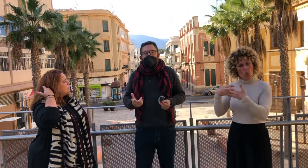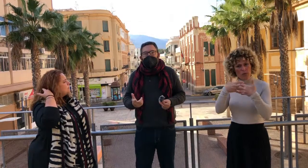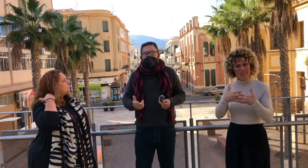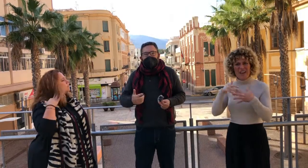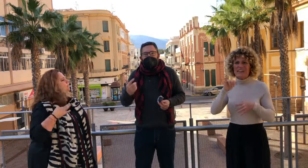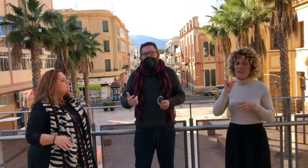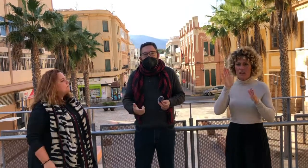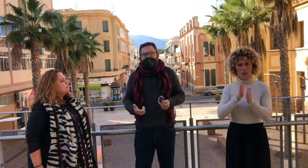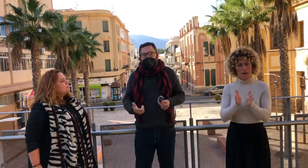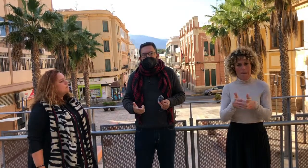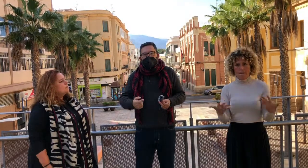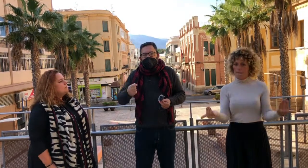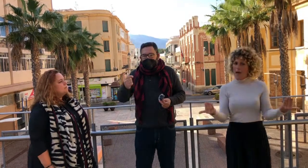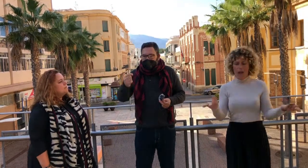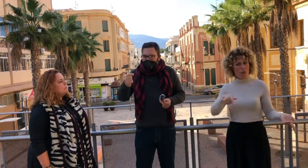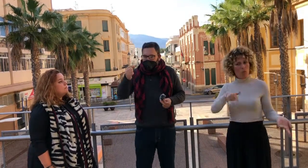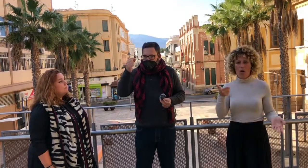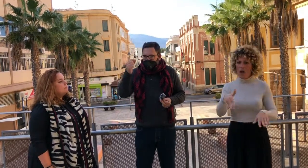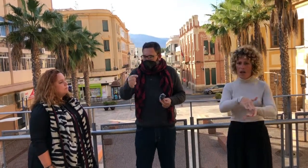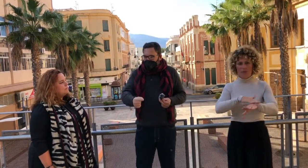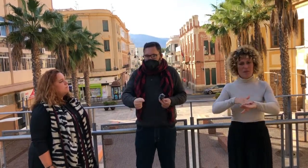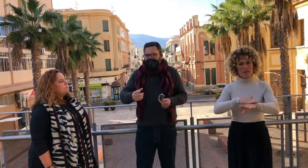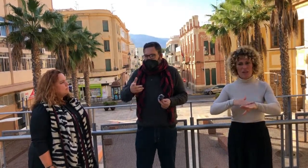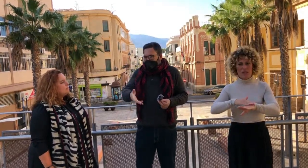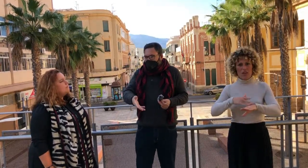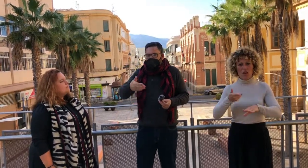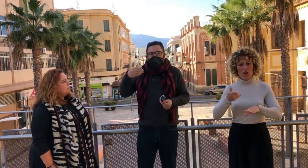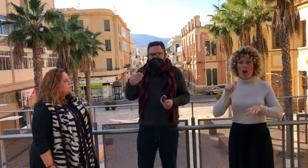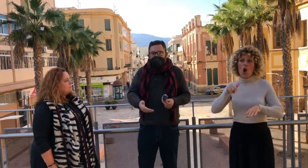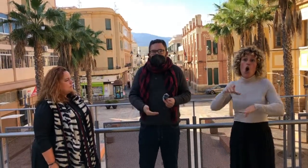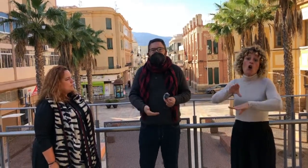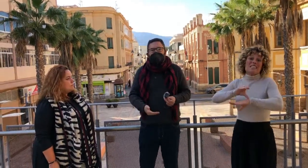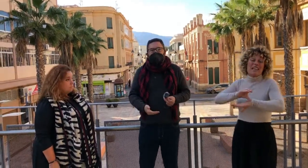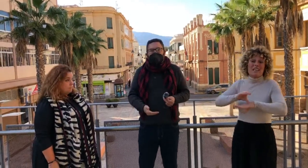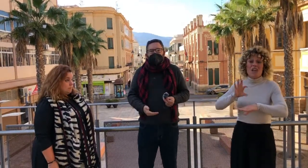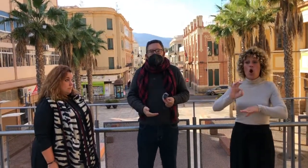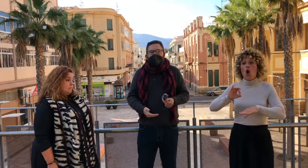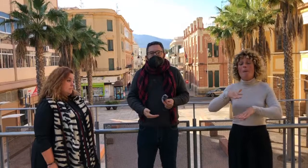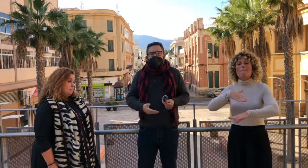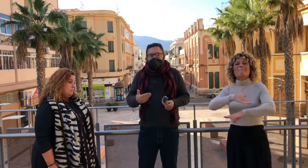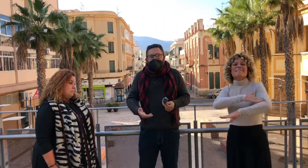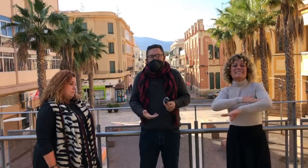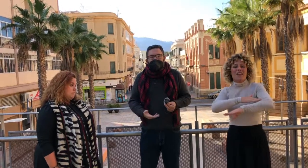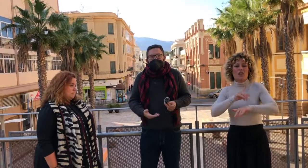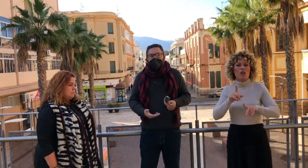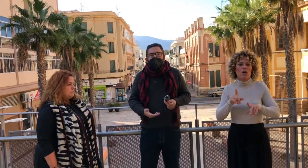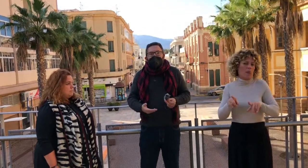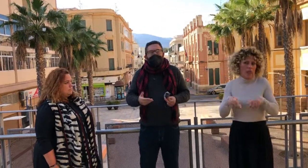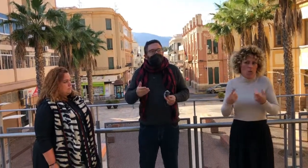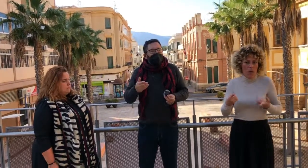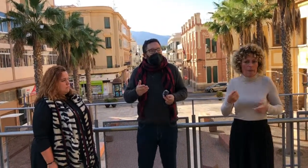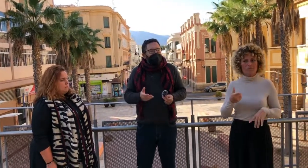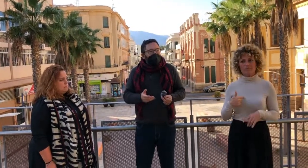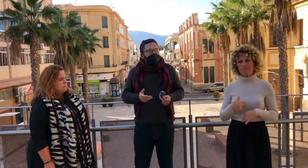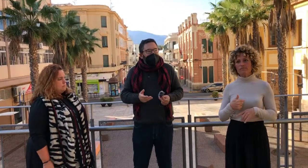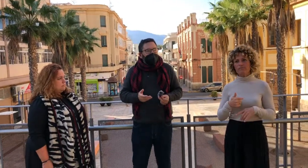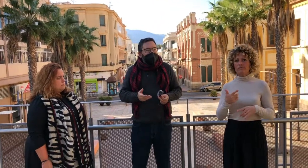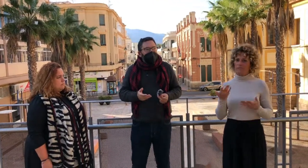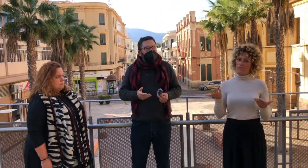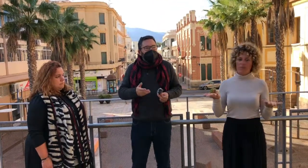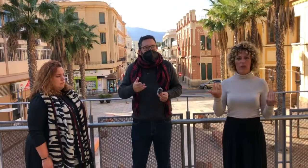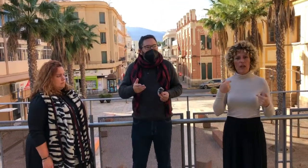oreja a la administración, llámese consejería, en este caso llámese ministerio, que permite de una